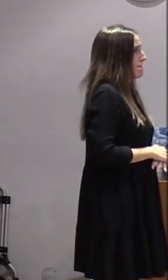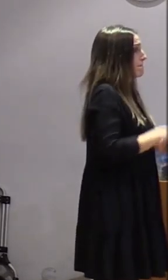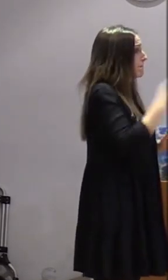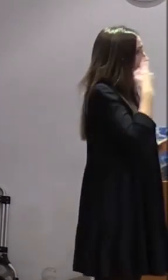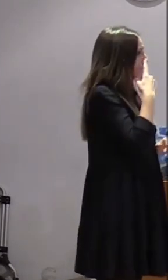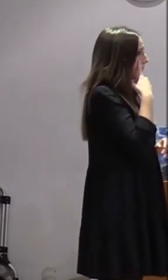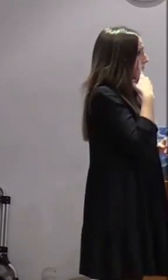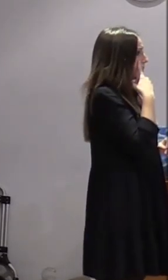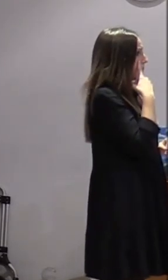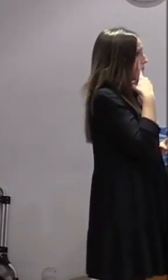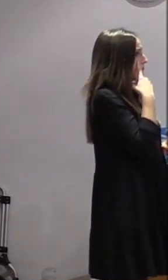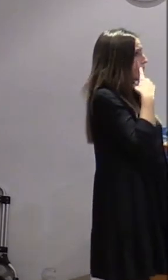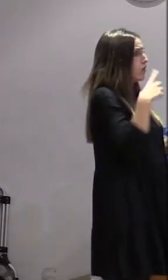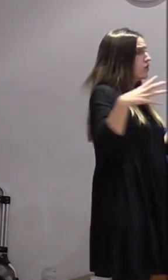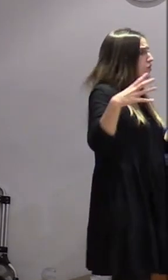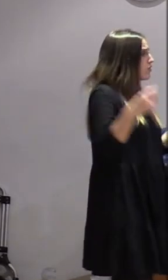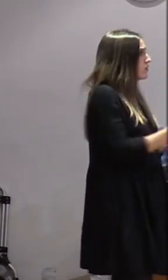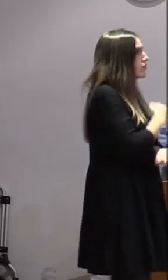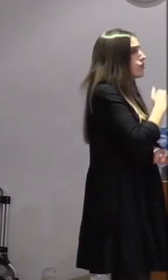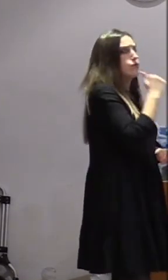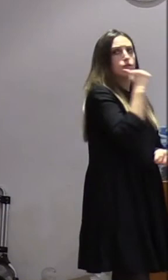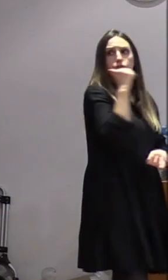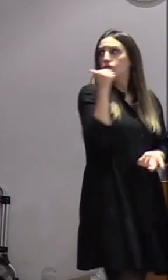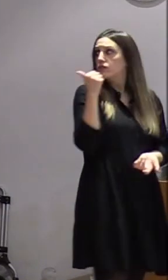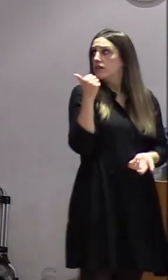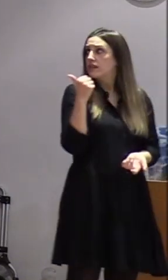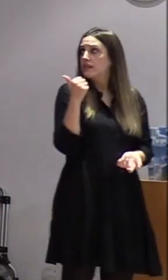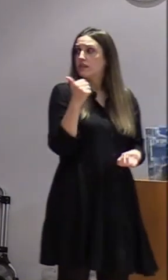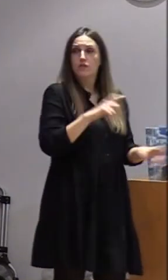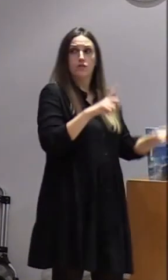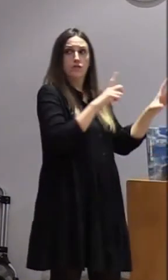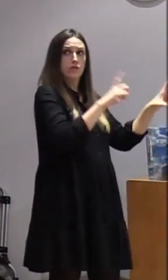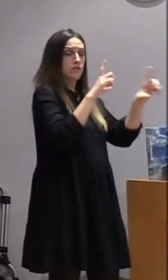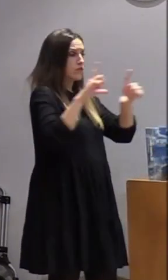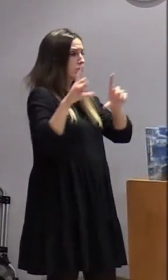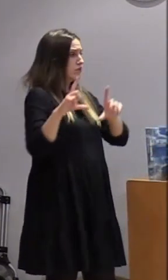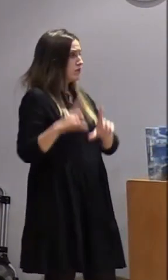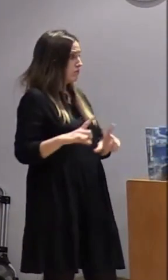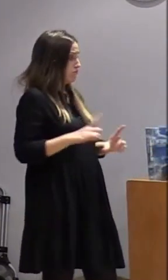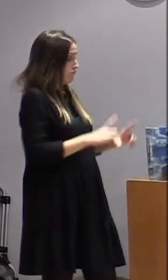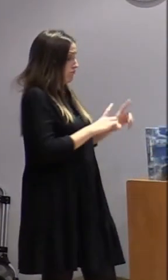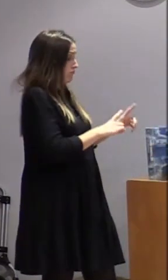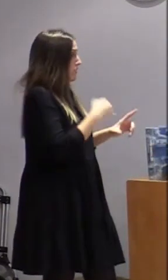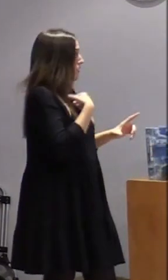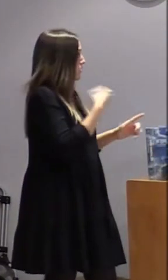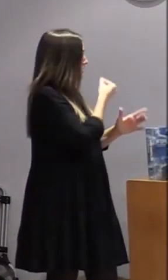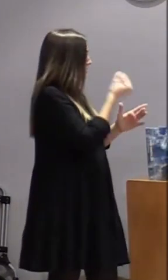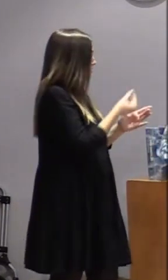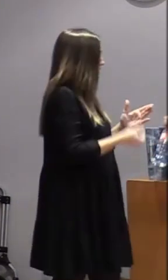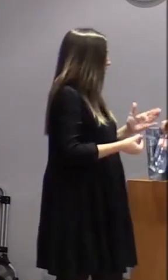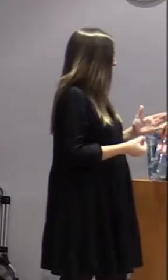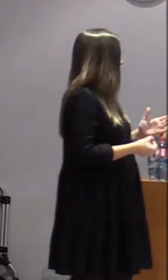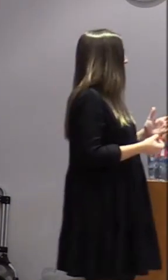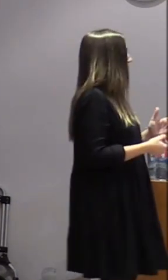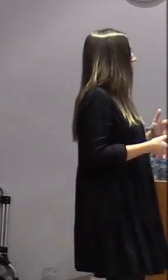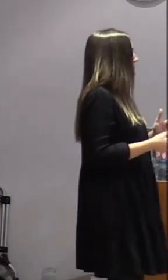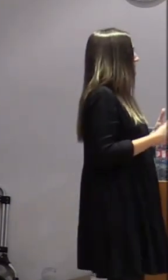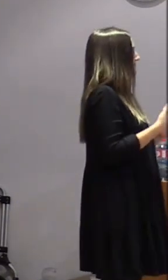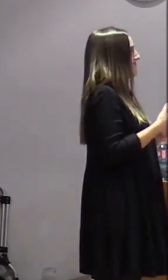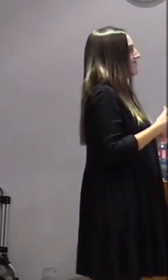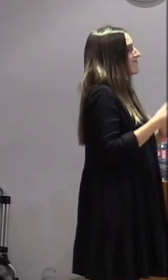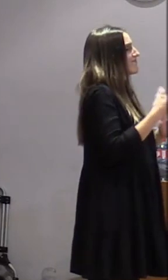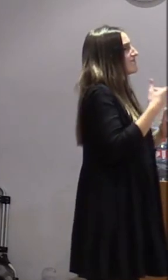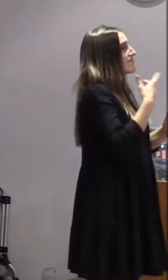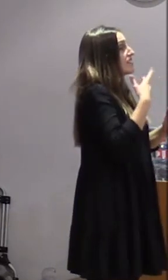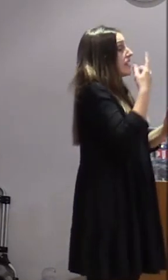Fijaros, todos esos cartones que Goya pintó para la Real Fábrica de Tapices por encargo, que muchos de ellos han estado y algunos